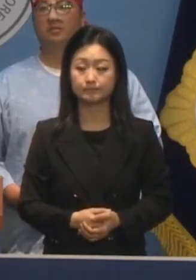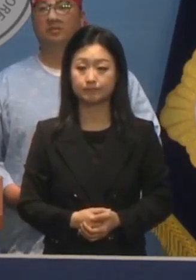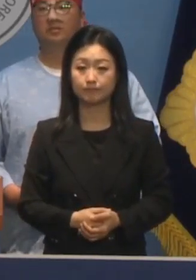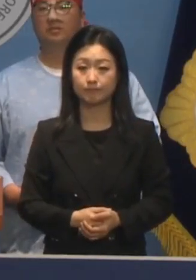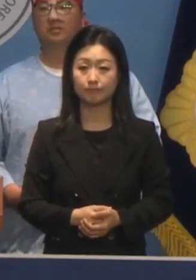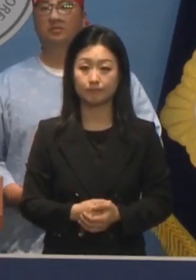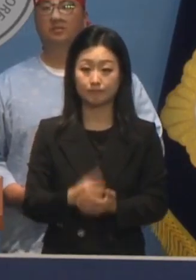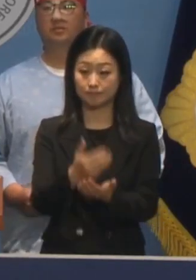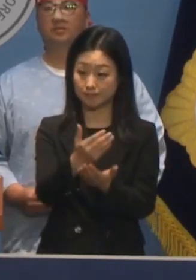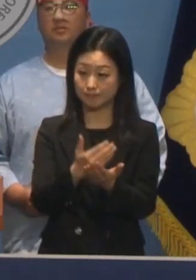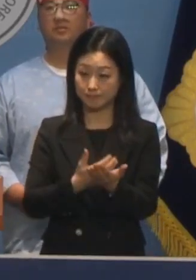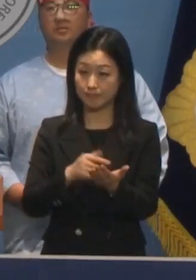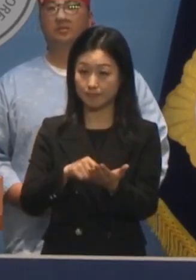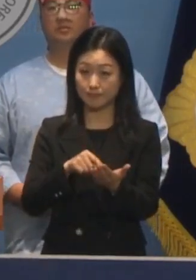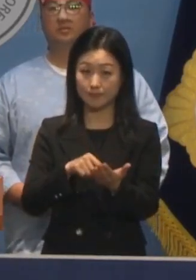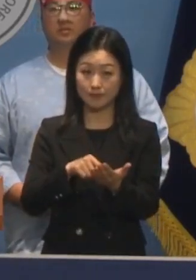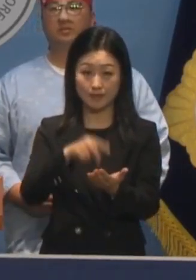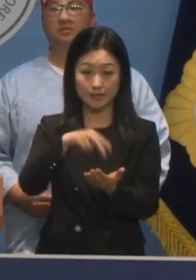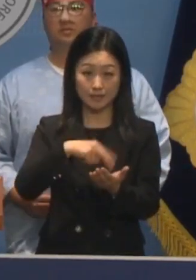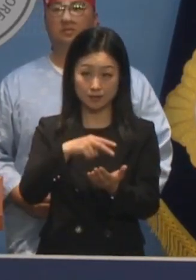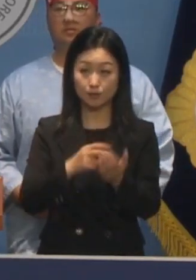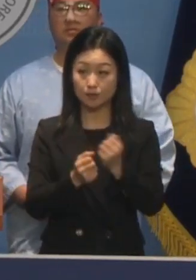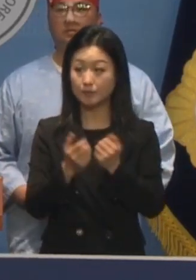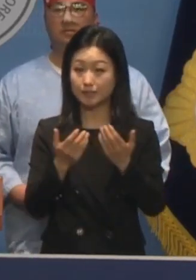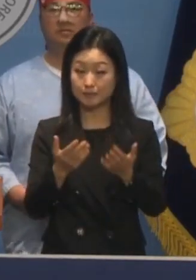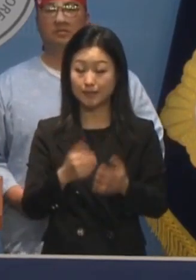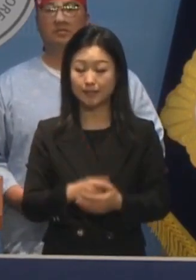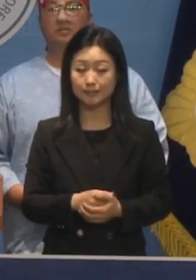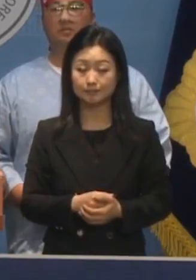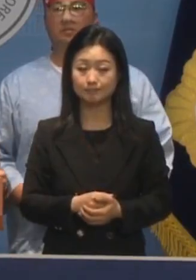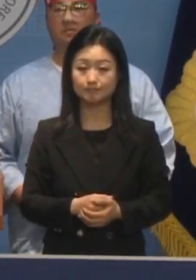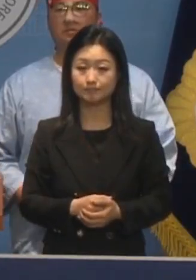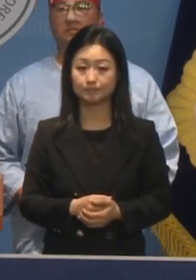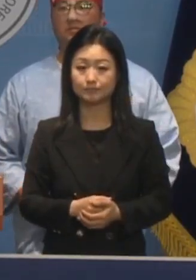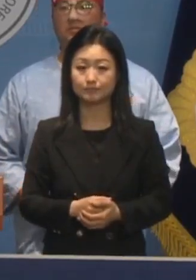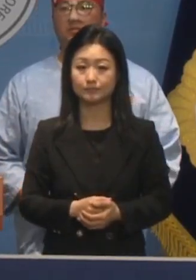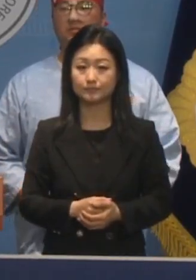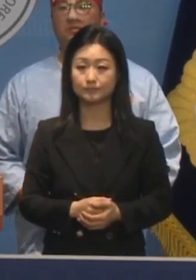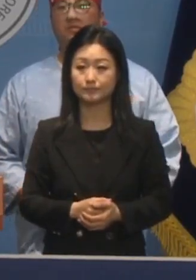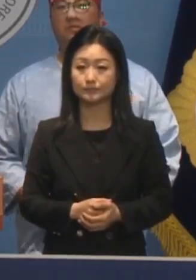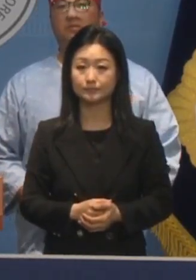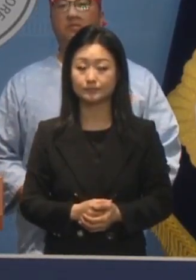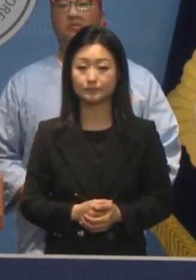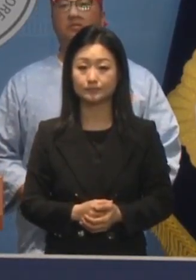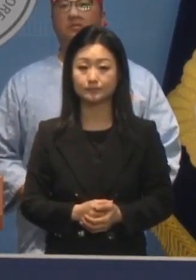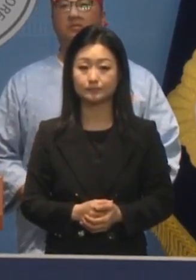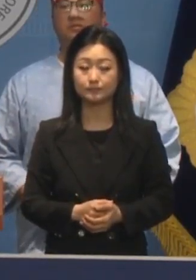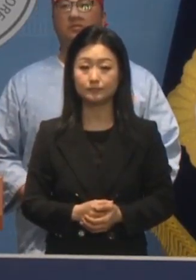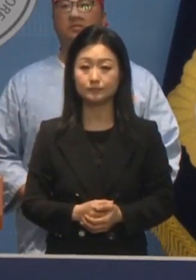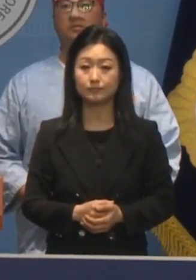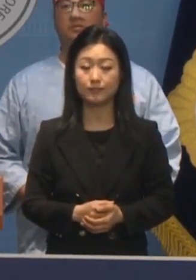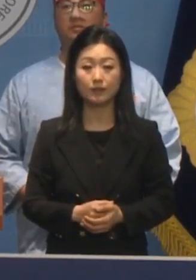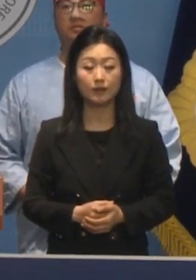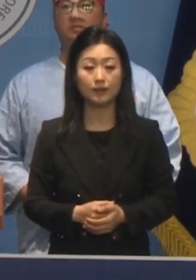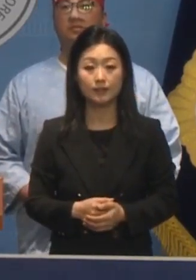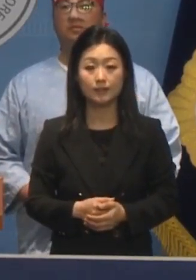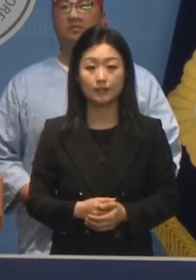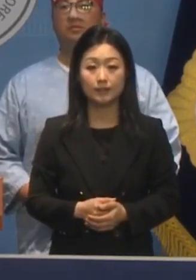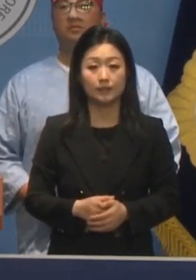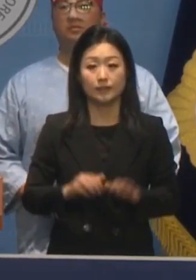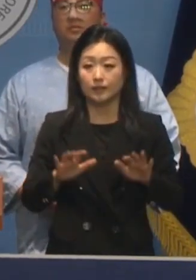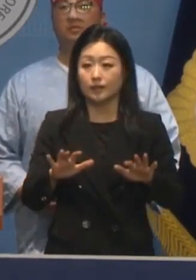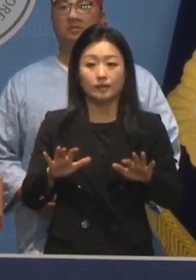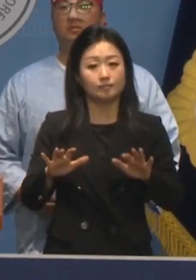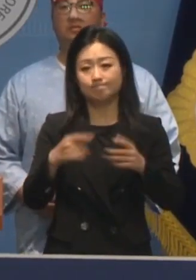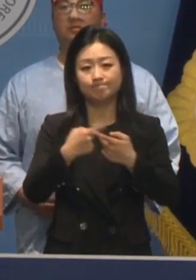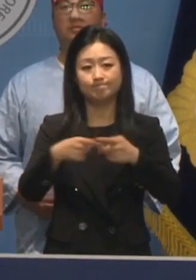회견문은 우리 김규진 정책실장이 읽도록 하겠습니다. 쭉 이어서 진행하도록 하겠습니다. 예, 도저히 이해할